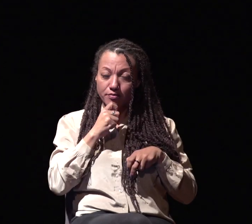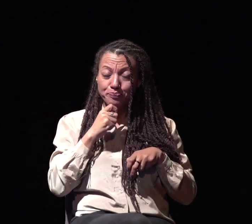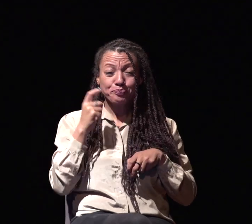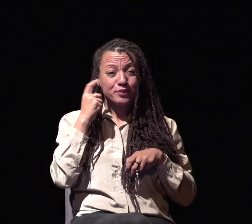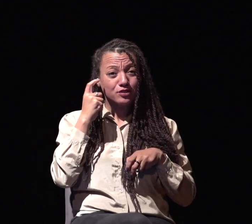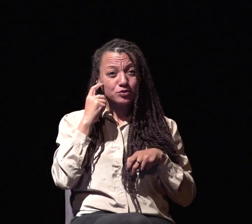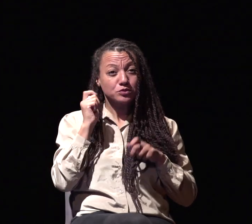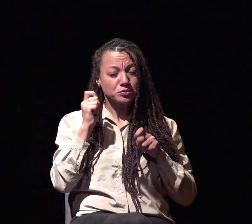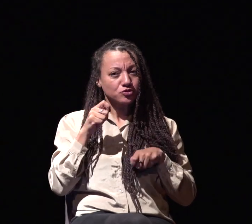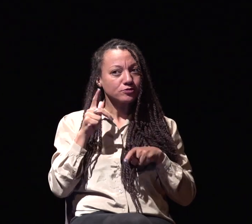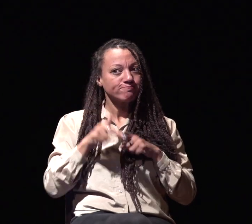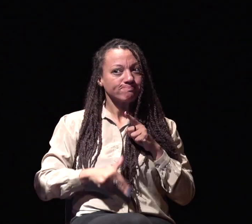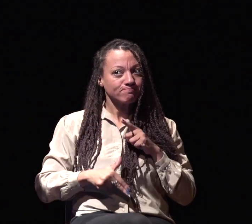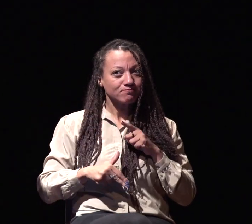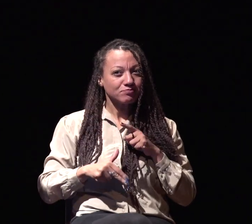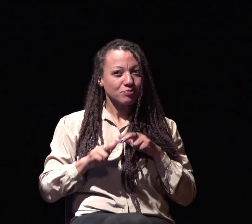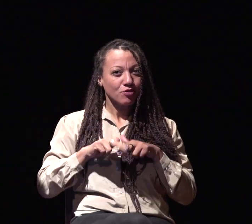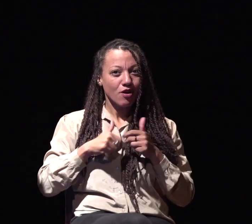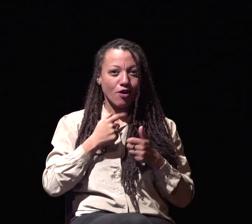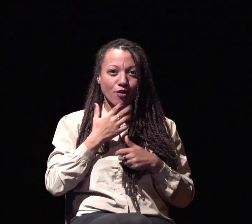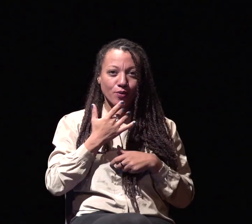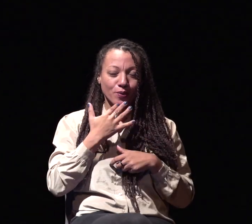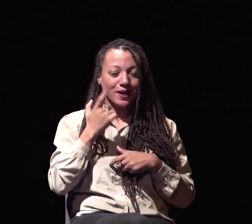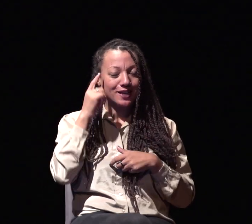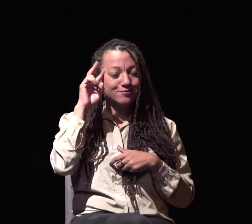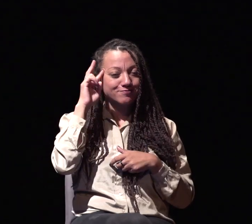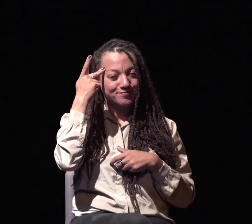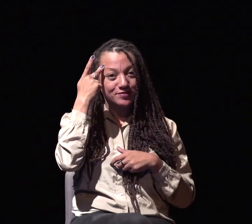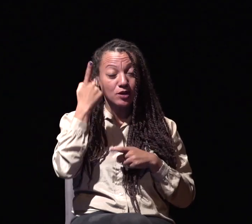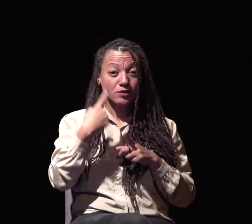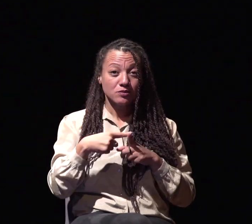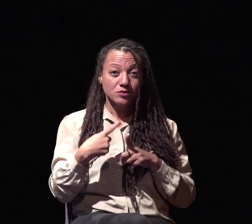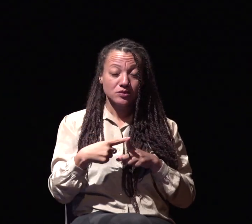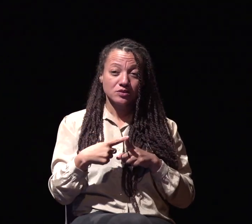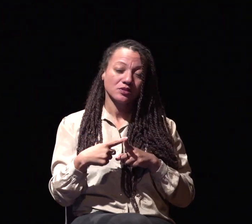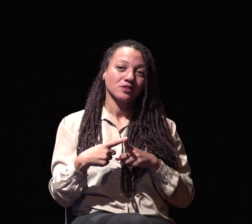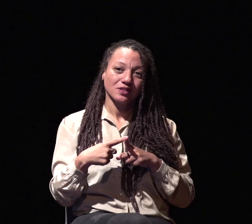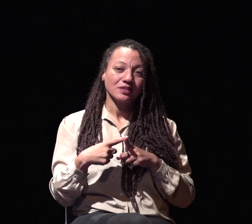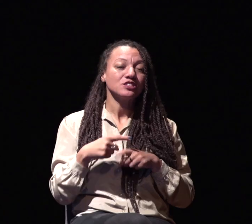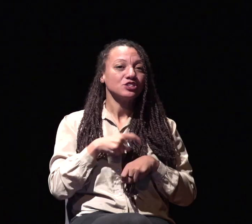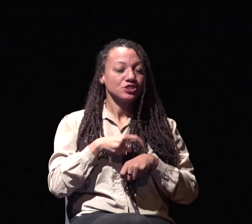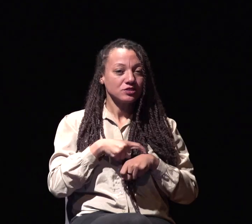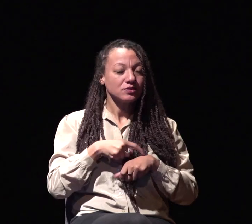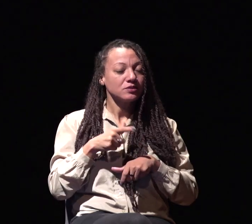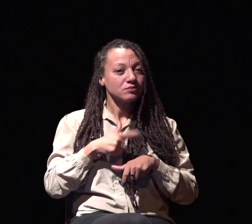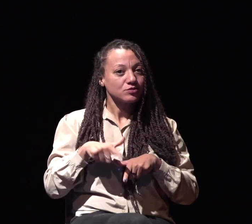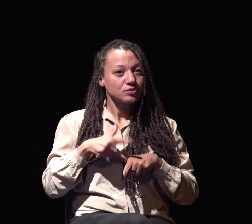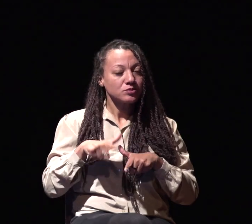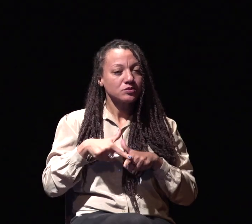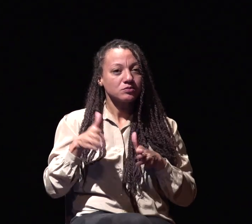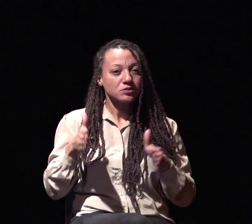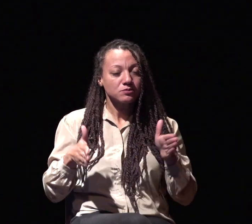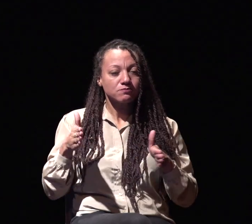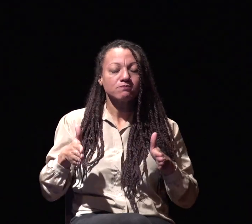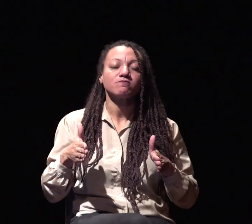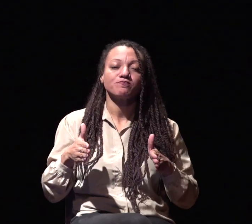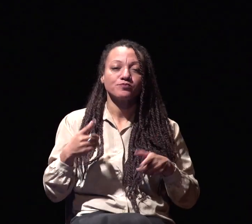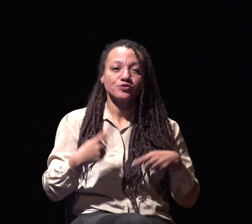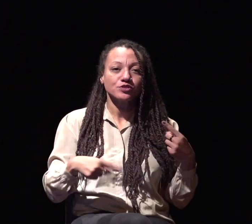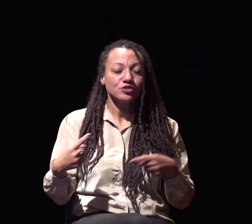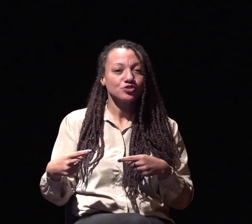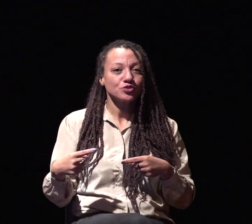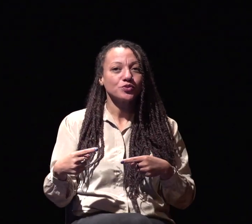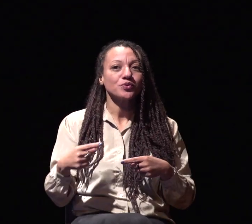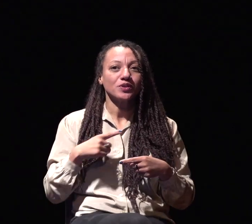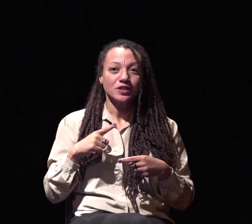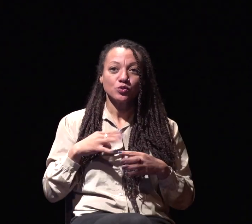de censura, ela voltou atrás. Afinal de contas, havia tensão política no ar e a toda provocação